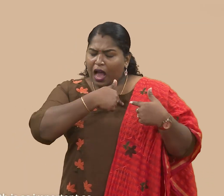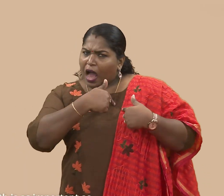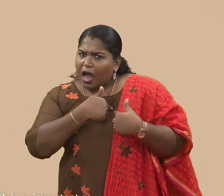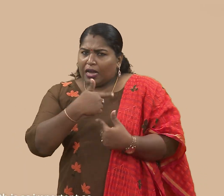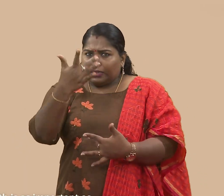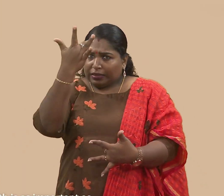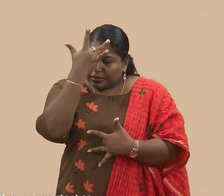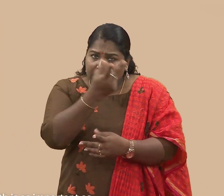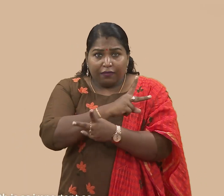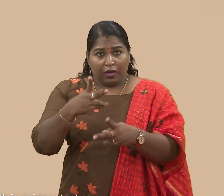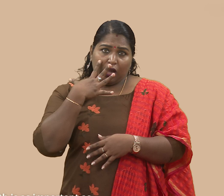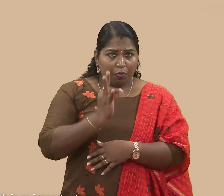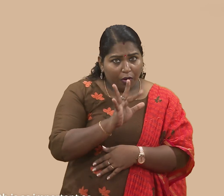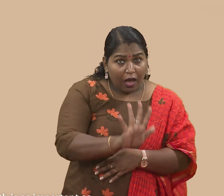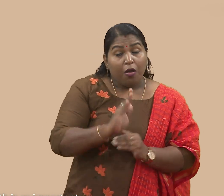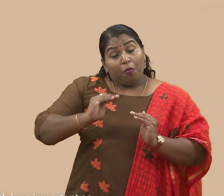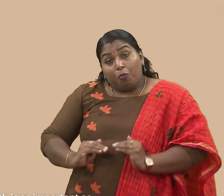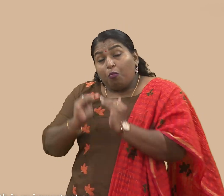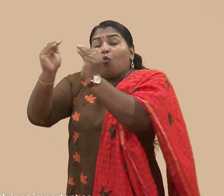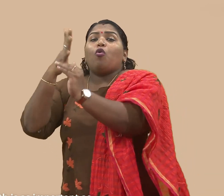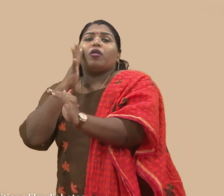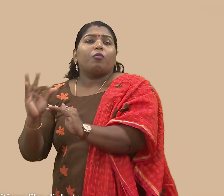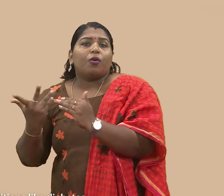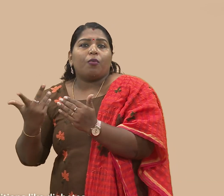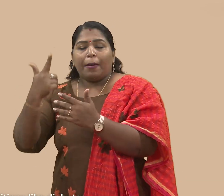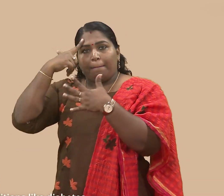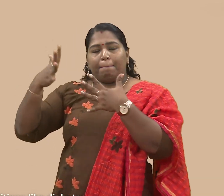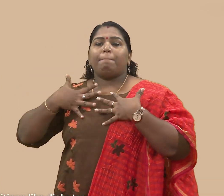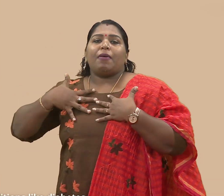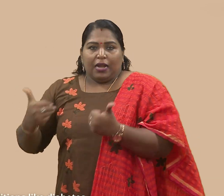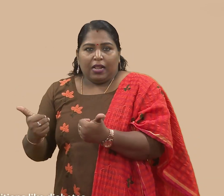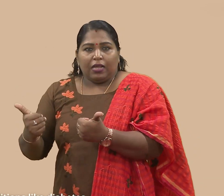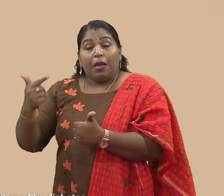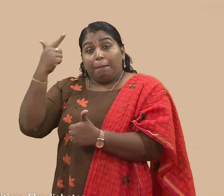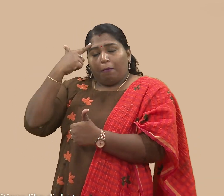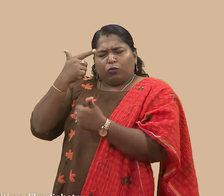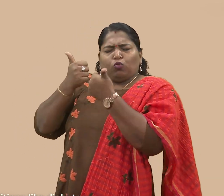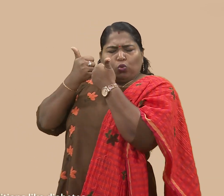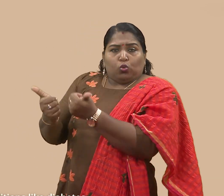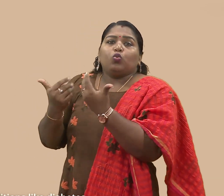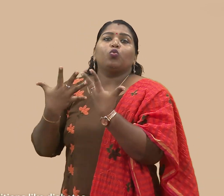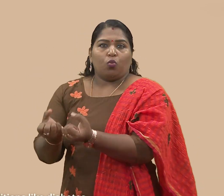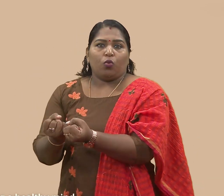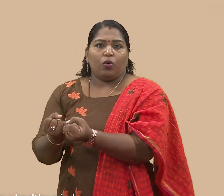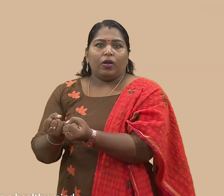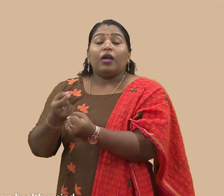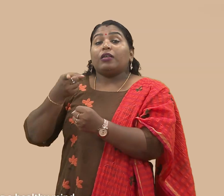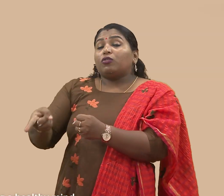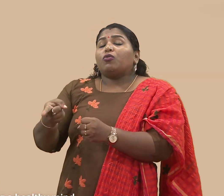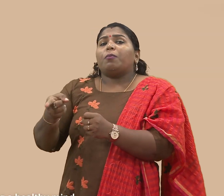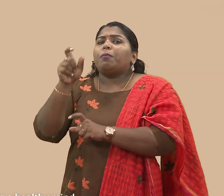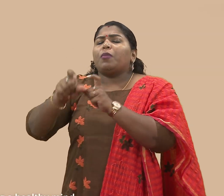മാനസികാരോഗ്യം ശാരീരികാരോഗ്യം പോലെ തന്നെ പ്രധാനമാണ്. ഡയബറ്റീസ്, ഹാർട്ട് ഡിസീസ് ഇവയ്ക്കൊക്കെ എത്ര പ്രാധാന്യമുണ്ടോ